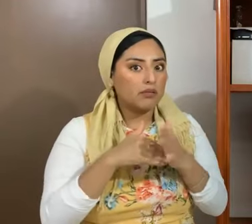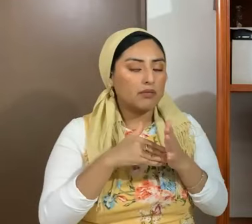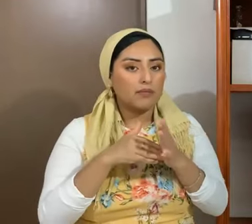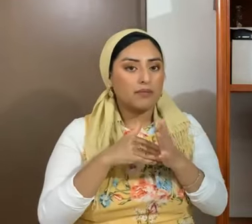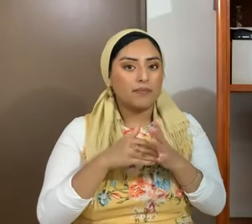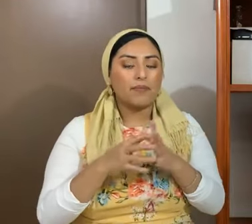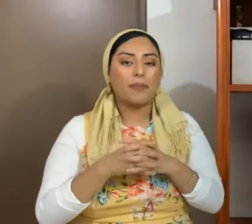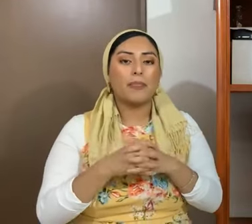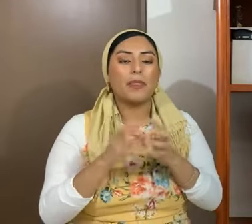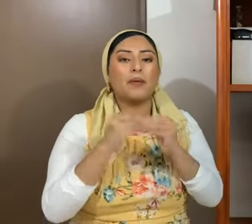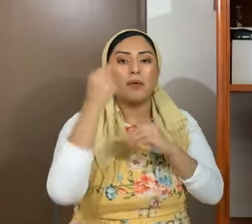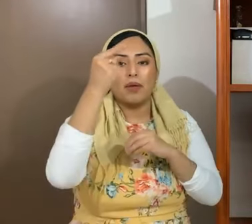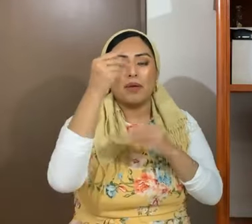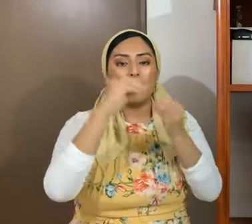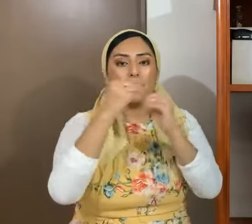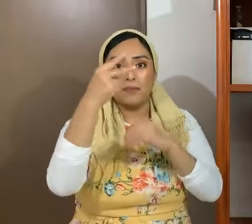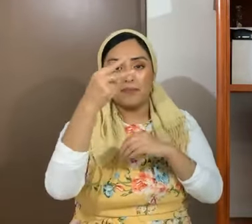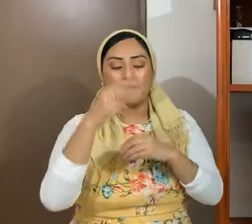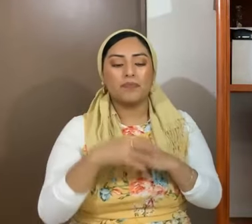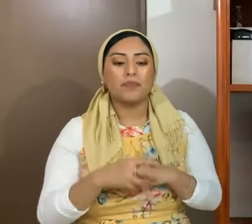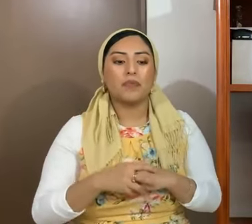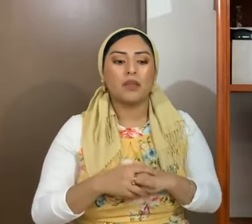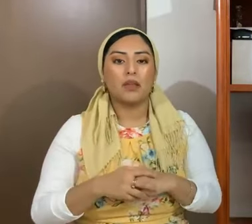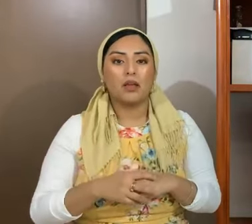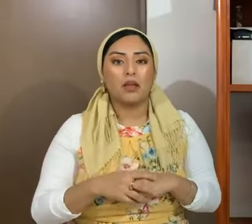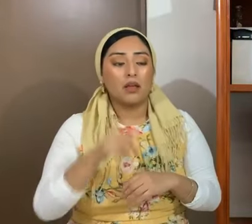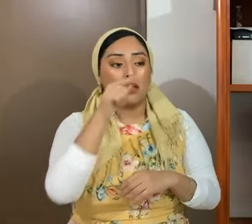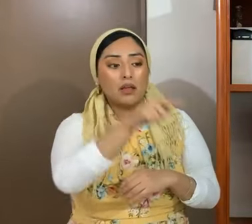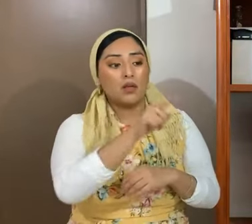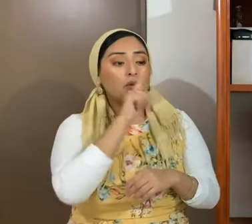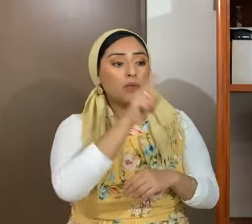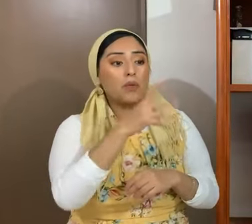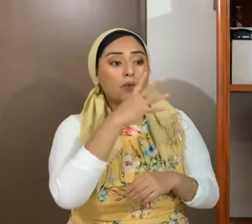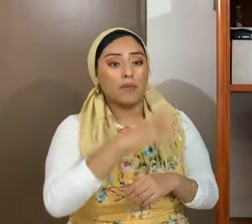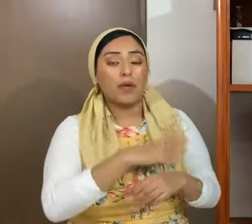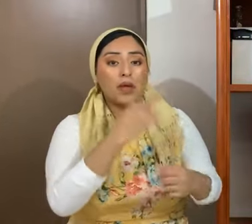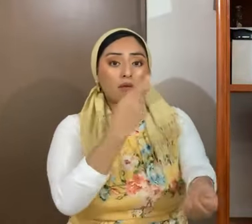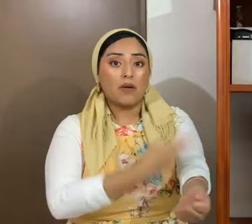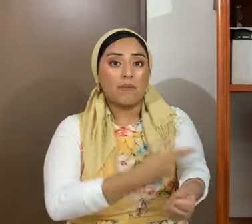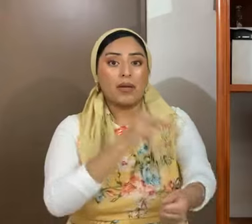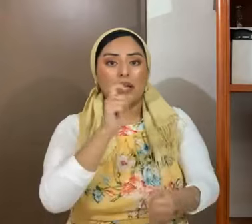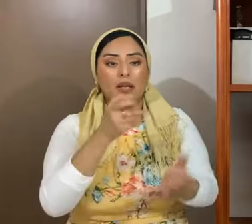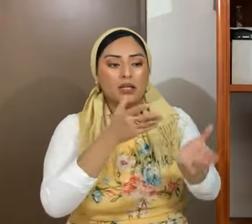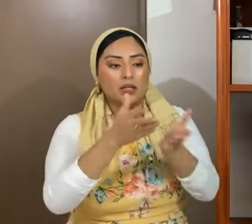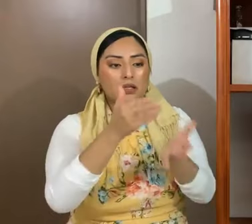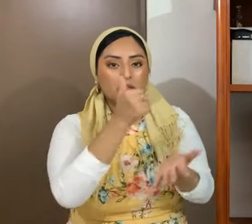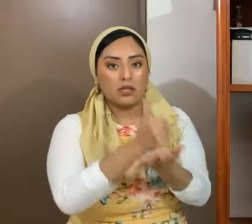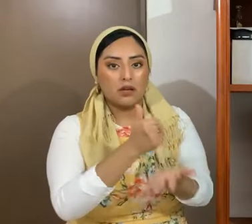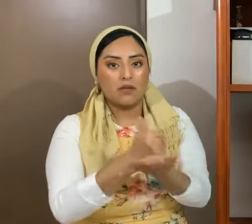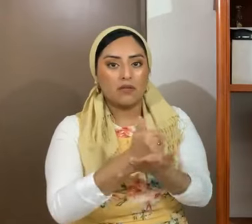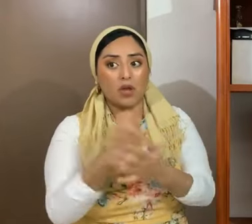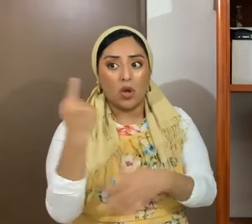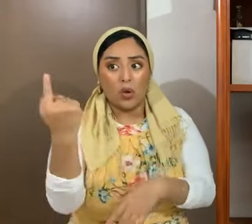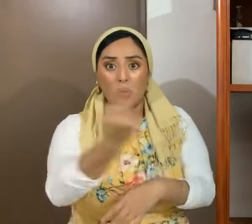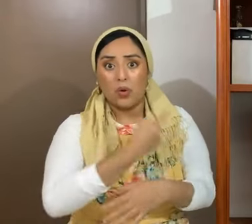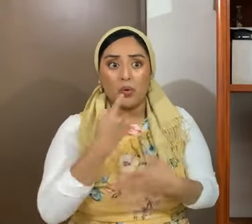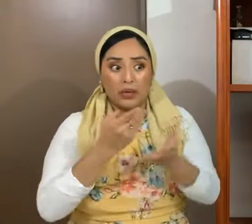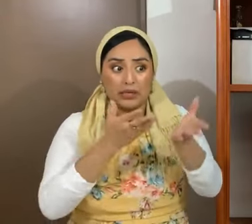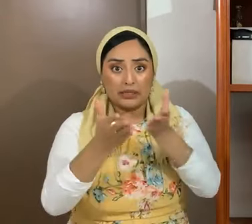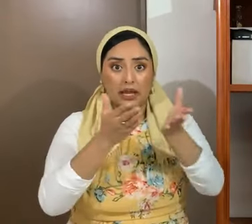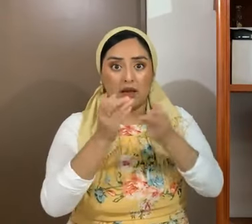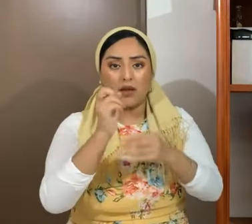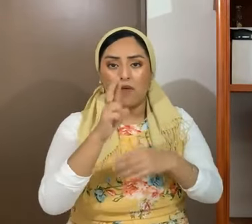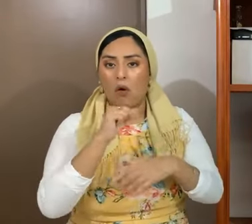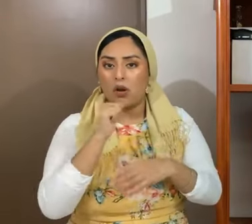1. Punto número 2. Para ser identificada como la indicada, Rebeca tenía que servir. ¿Nosotros servimos o